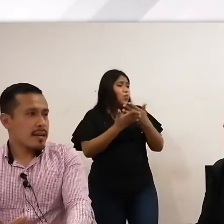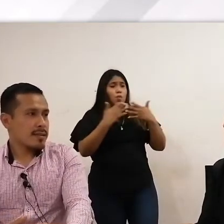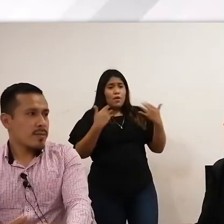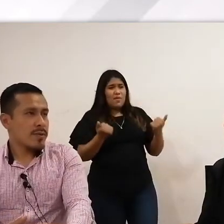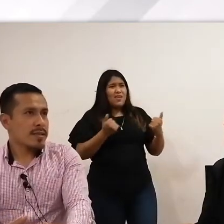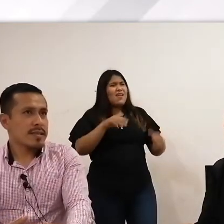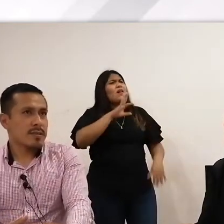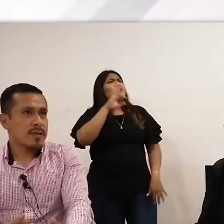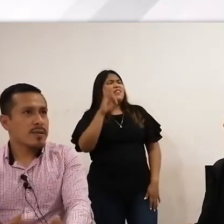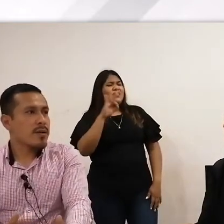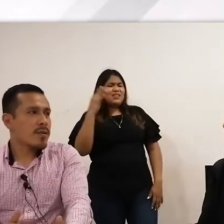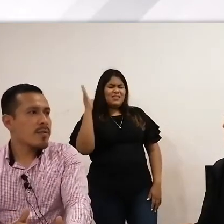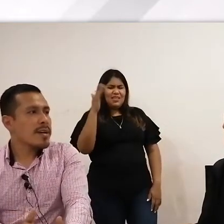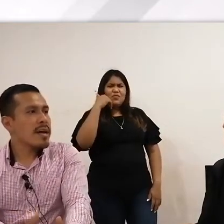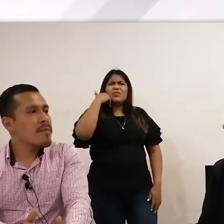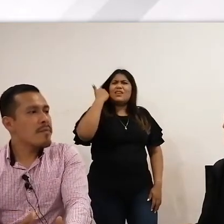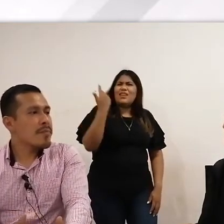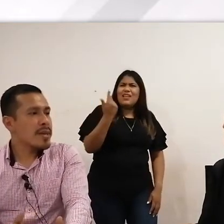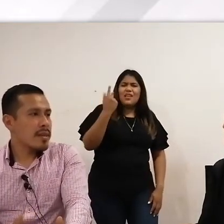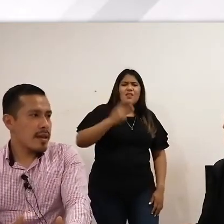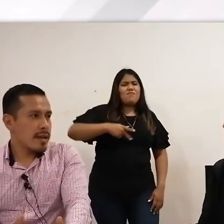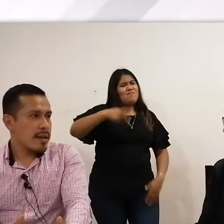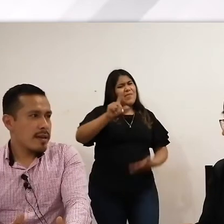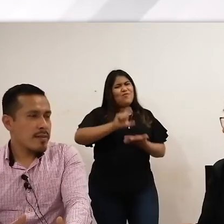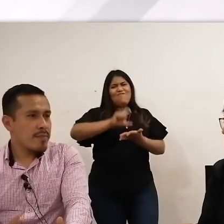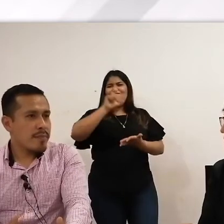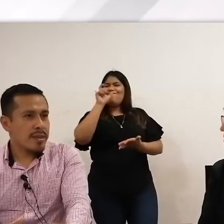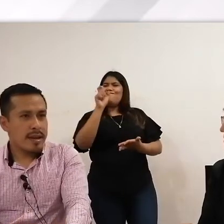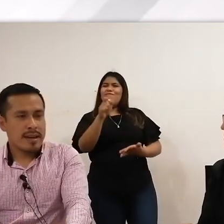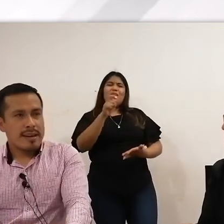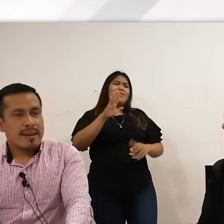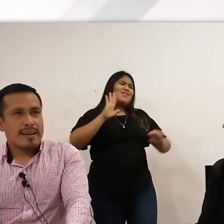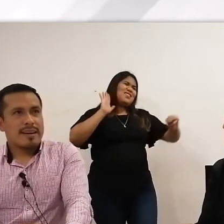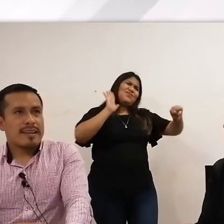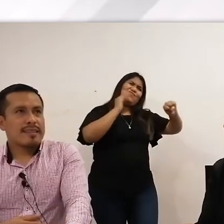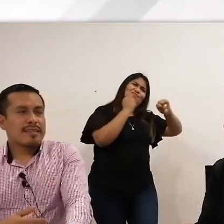las ganas, ¿no? Pero esta situación económica impide.